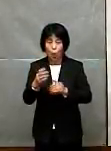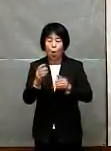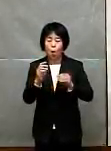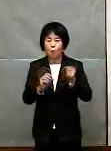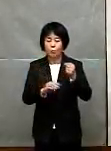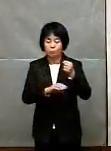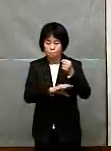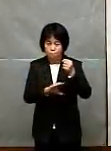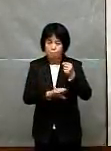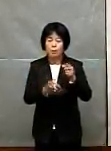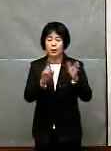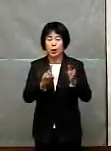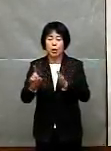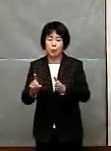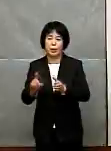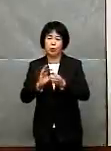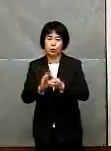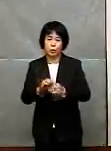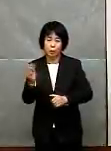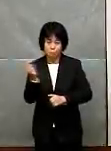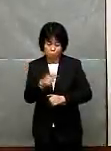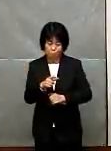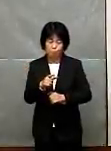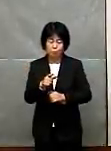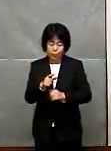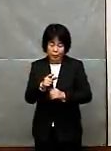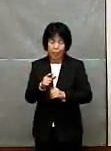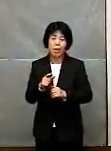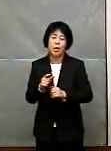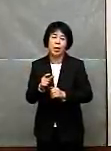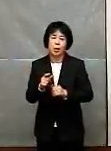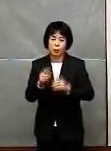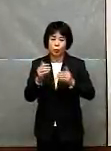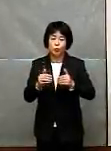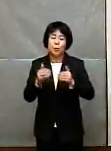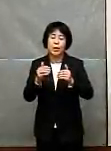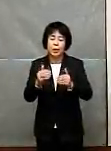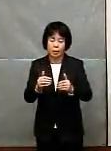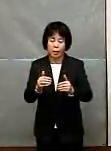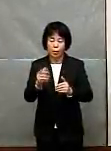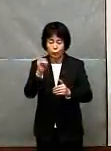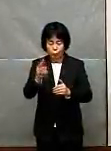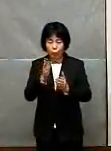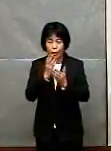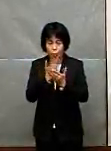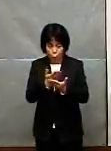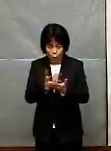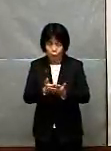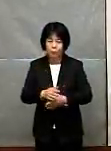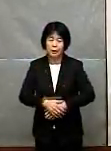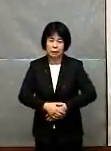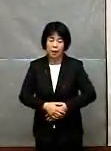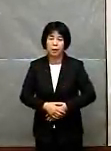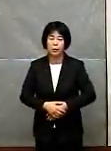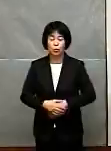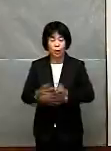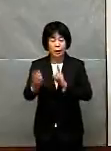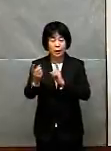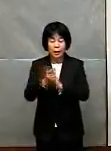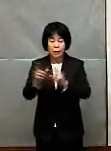について迅速かつ強力に推進していただくよう要望をいたしました。それに対